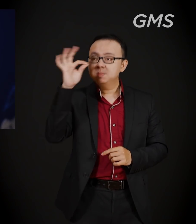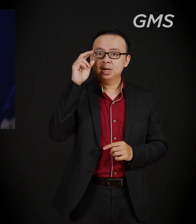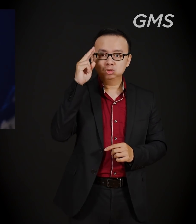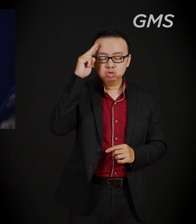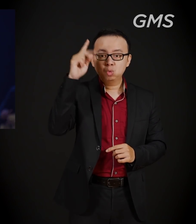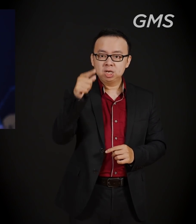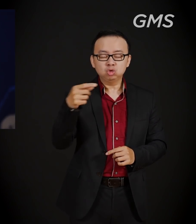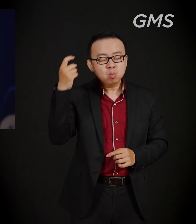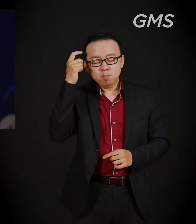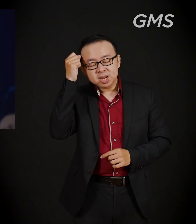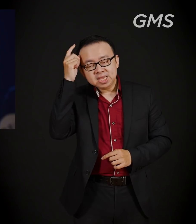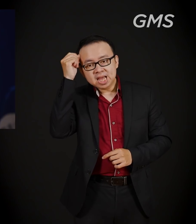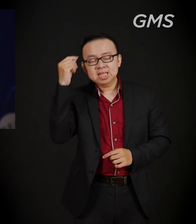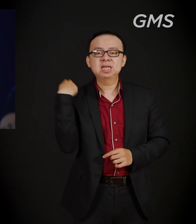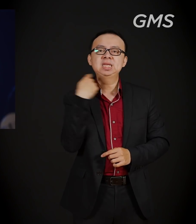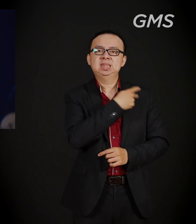Tuhan kembali mengingatkan kita.